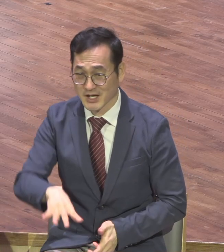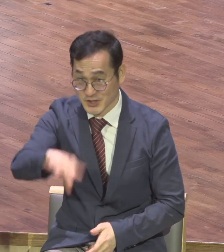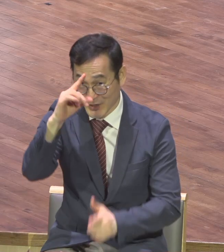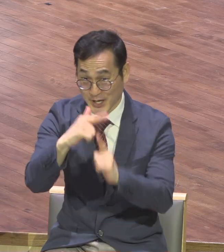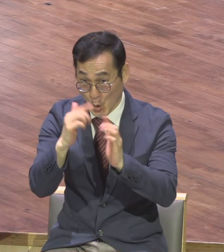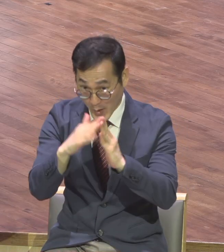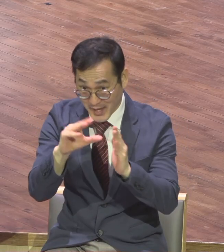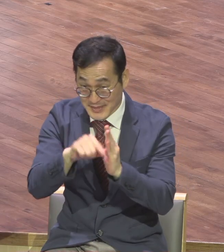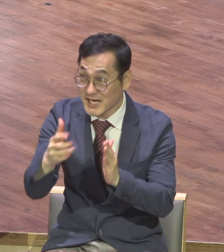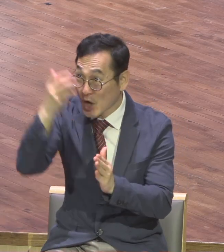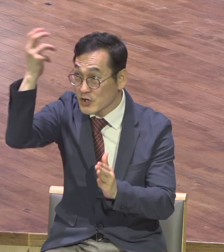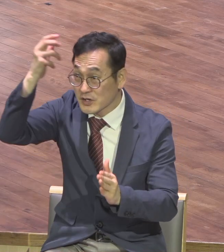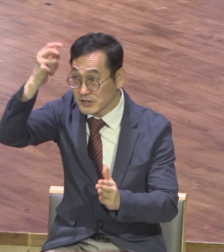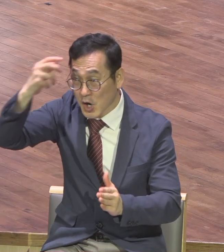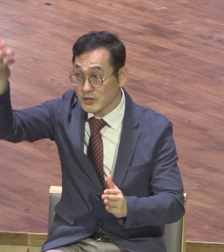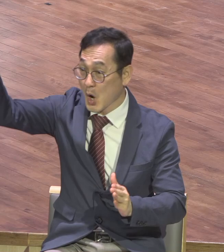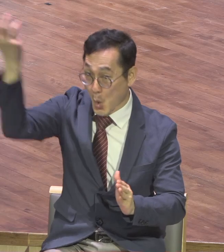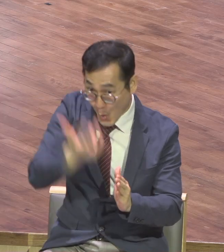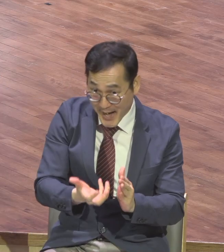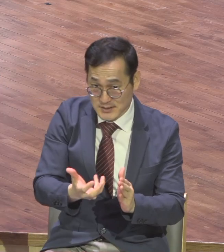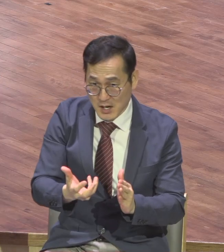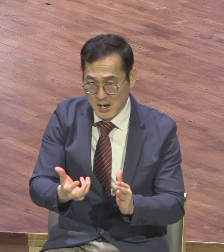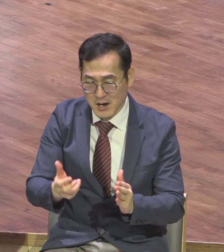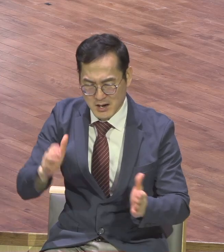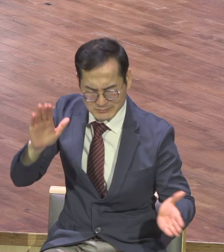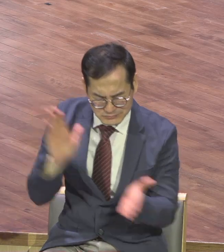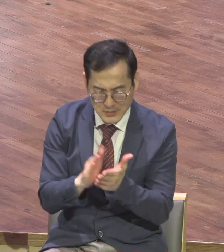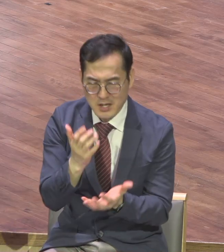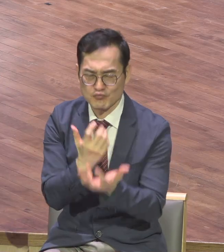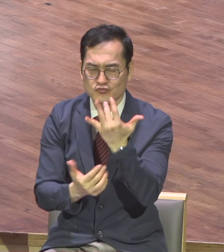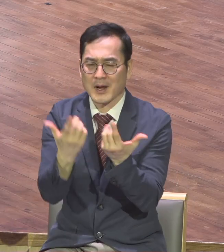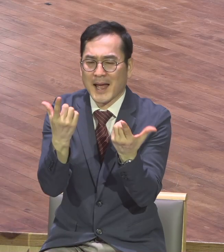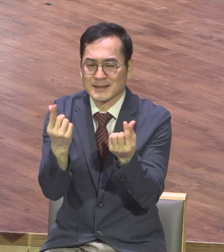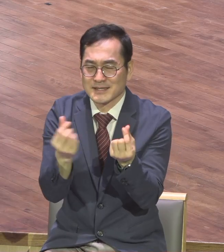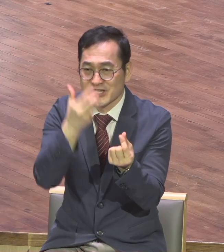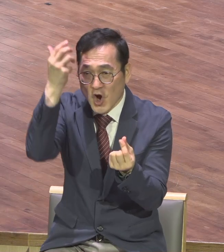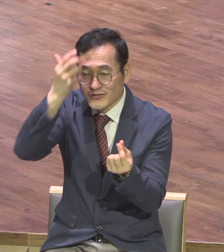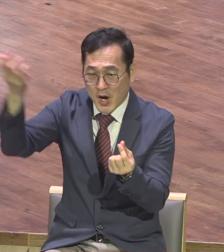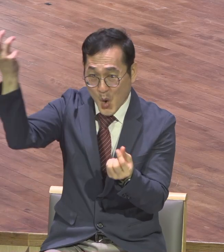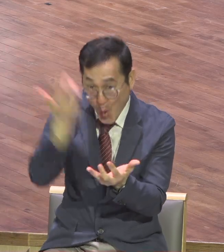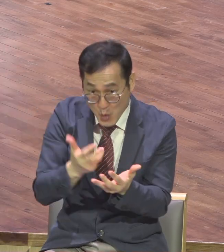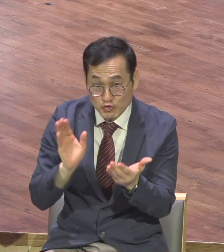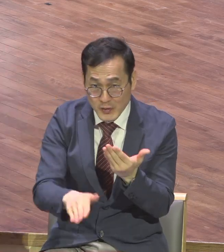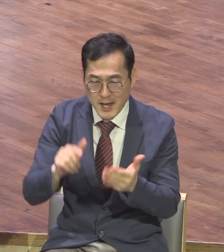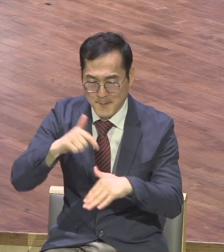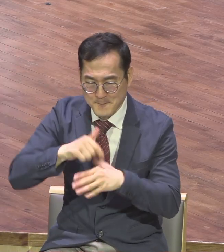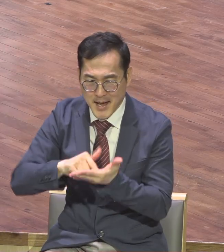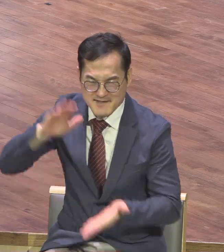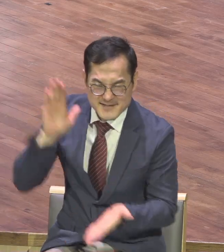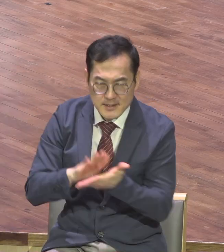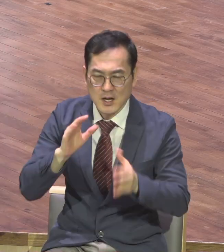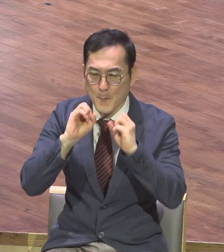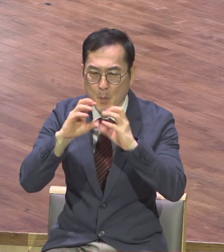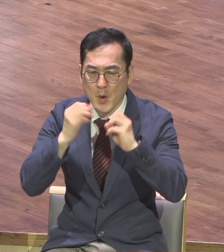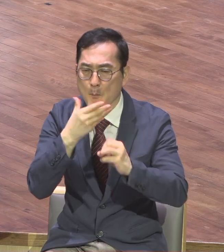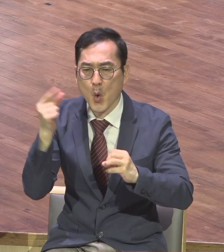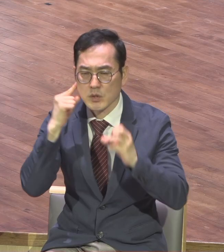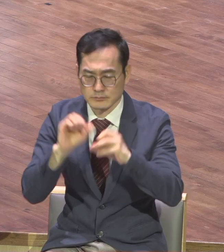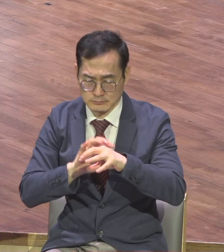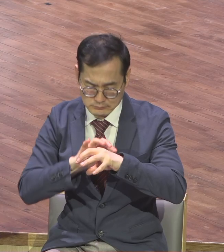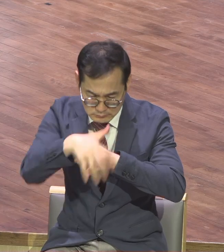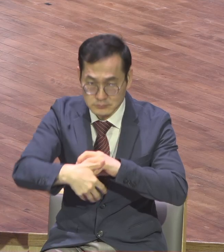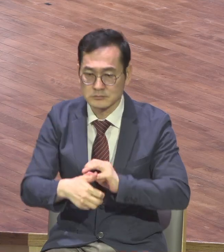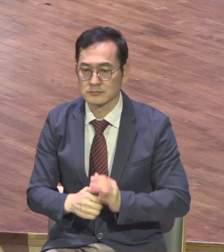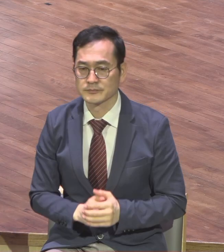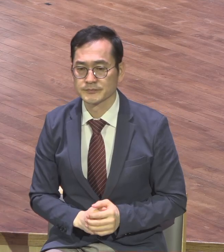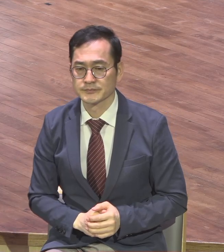성령 역사였습니다. 마가다락방에 이 불같은 바람같은 성령이 임한 이후에 사도들과 제자들이 놀라운